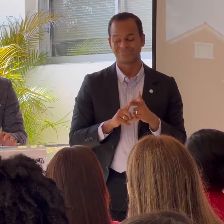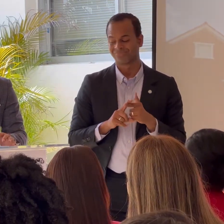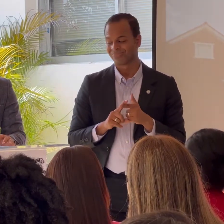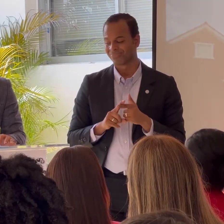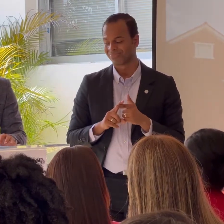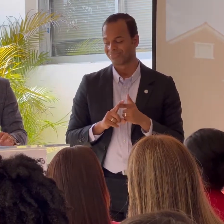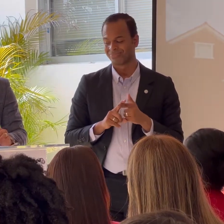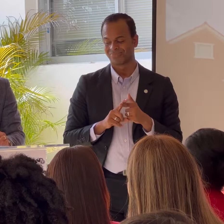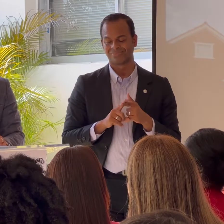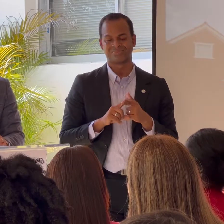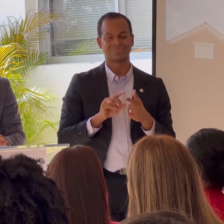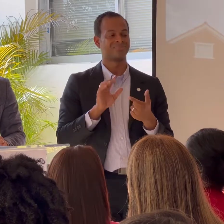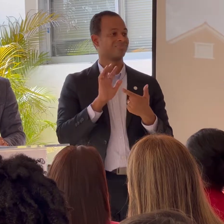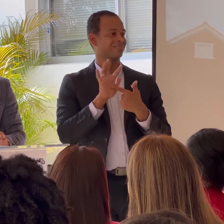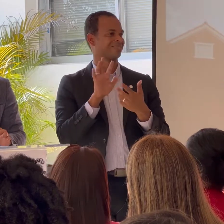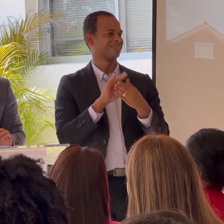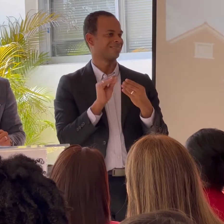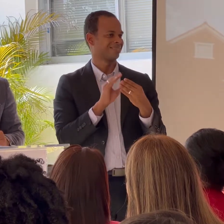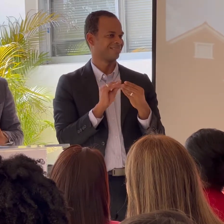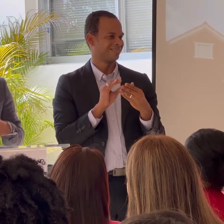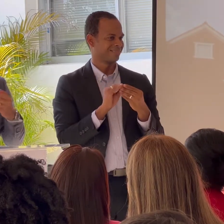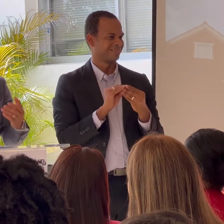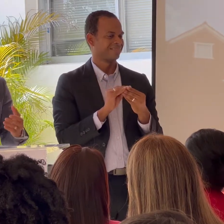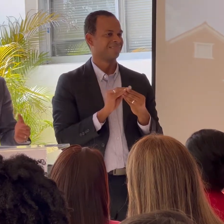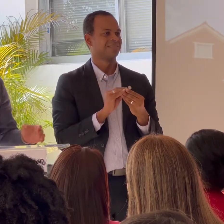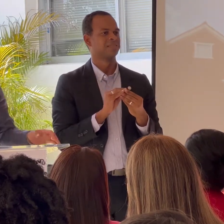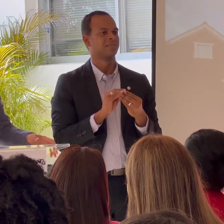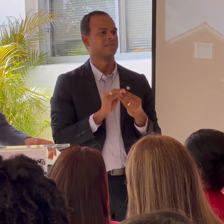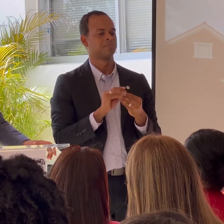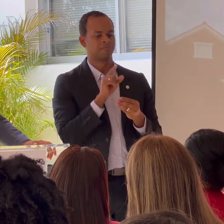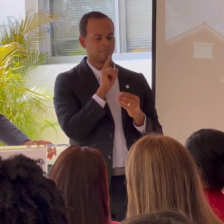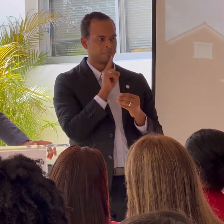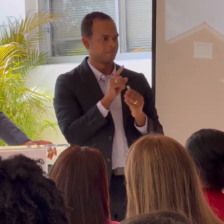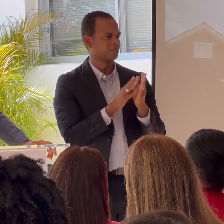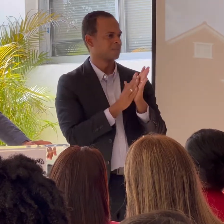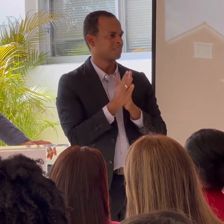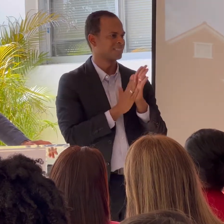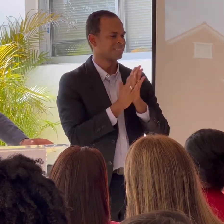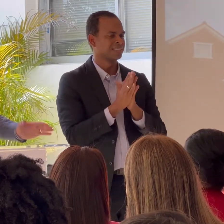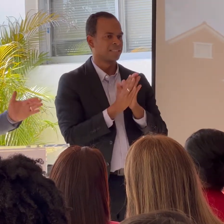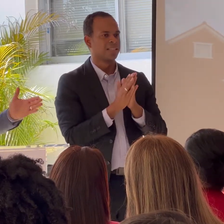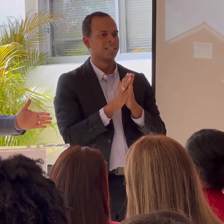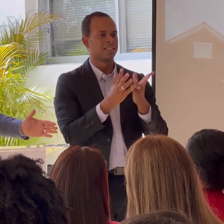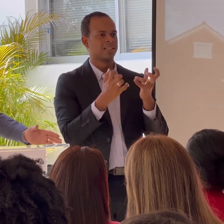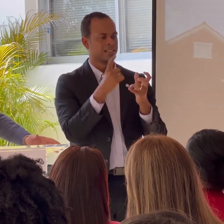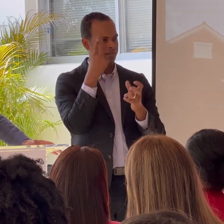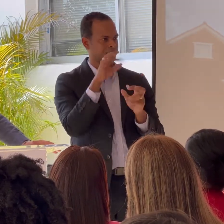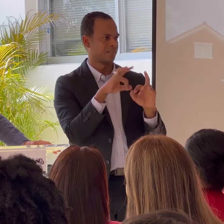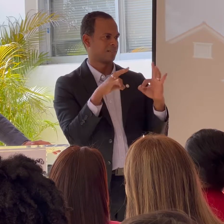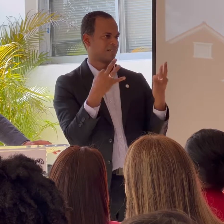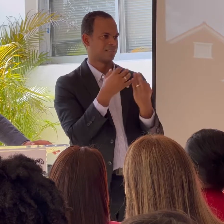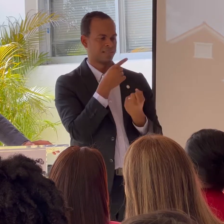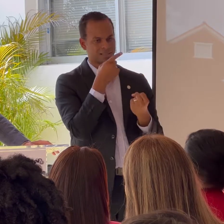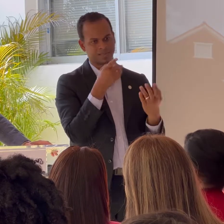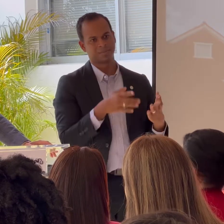me mostró con sus palabras el alto interés que él tiene por la familia